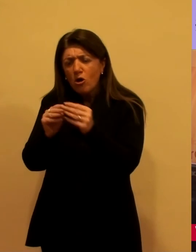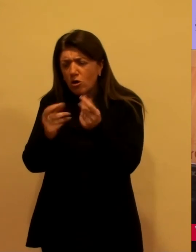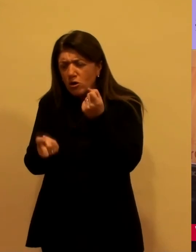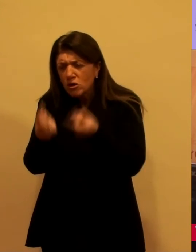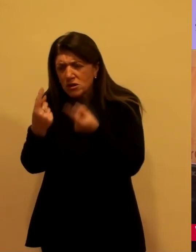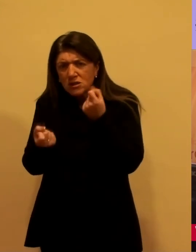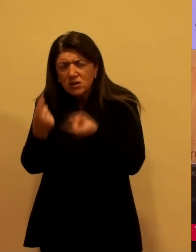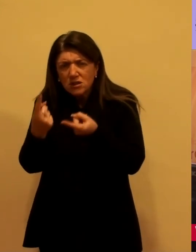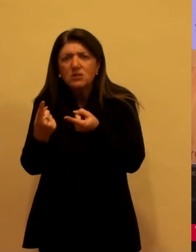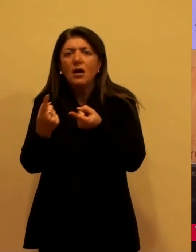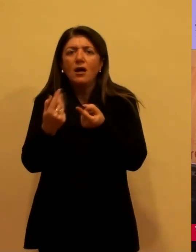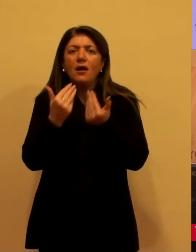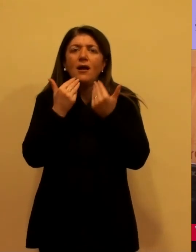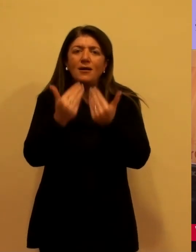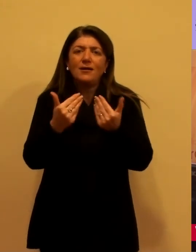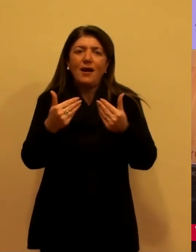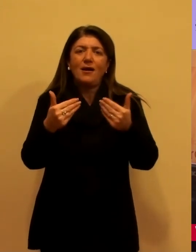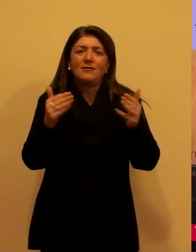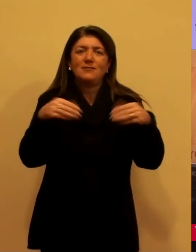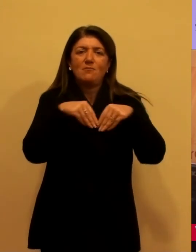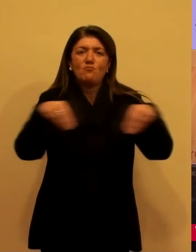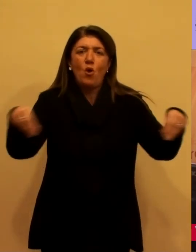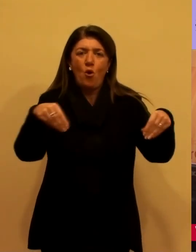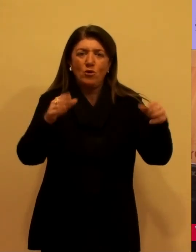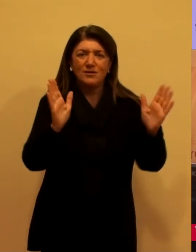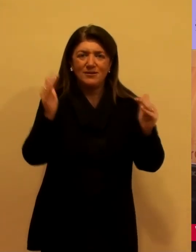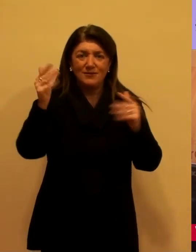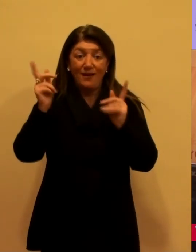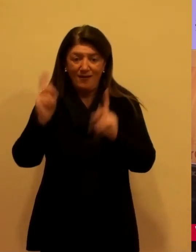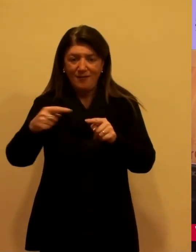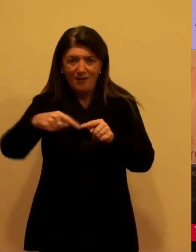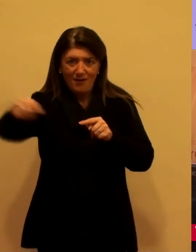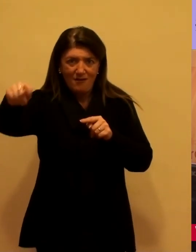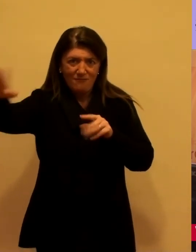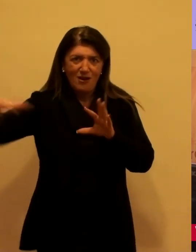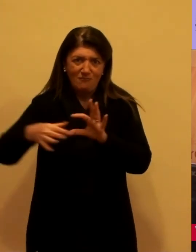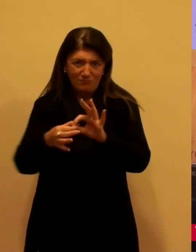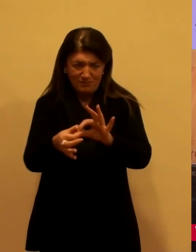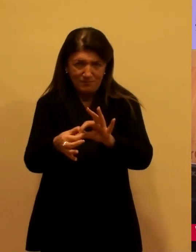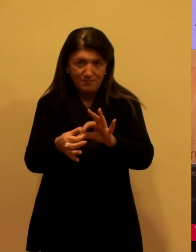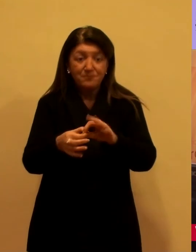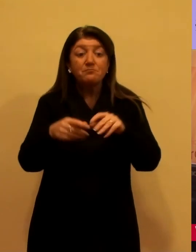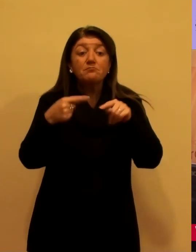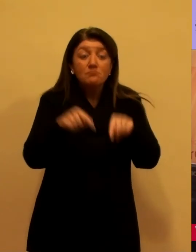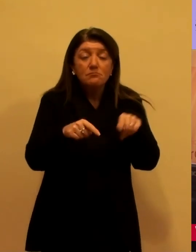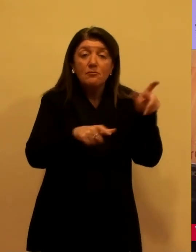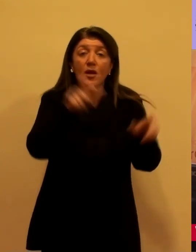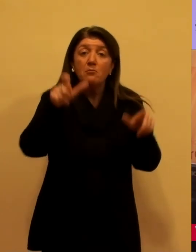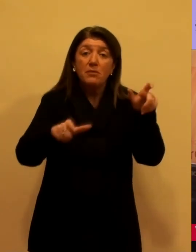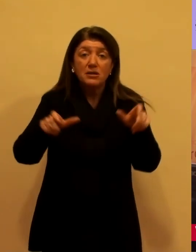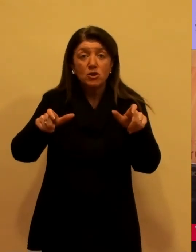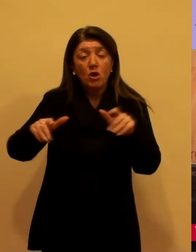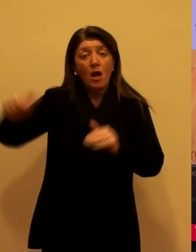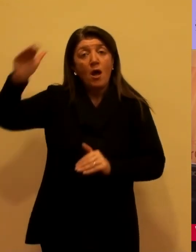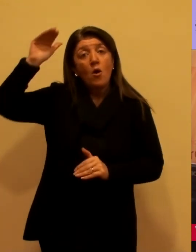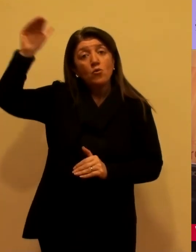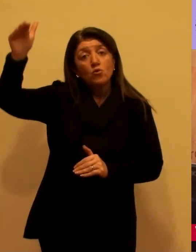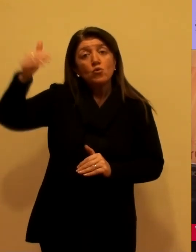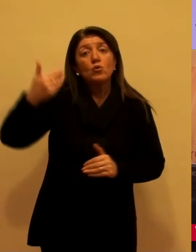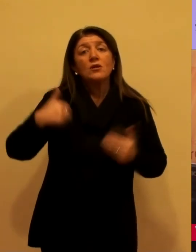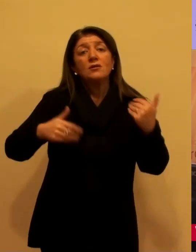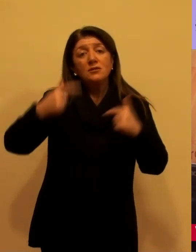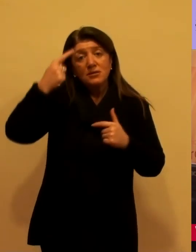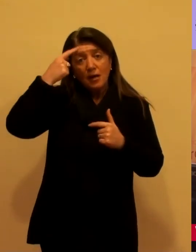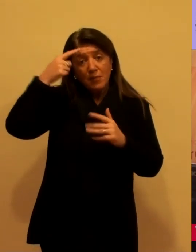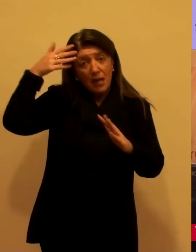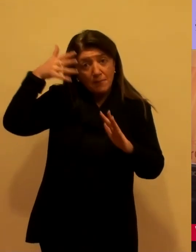influenzati ovviamente dalle mostre che sono in programmazione. Questo succede appunto con persone adulte con disabilità psicofisiche,